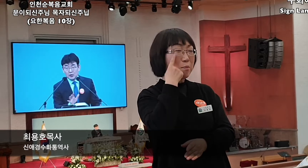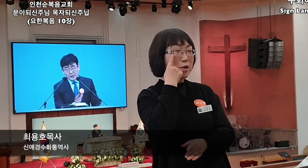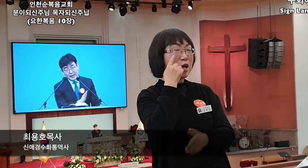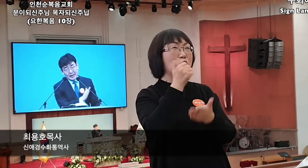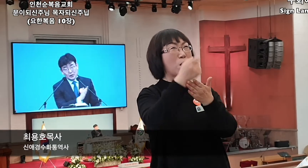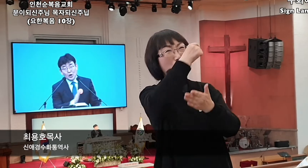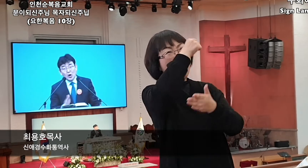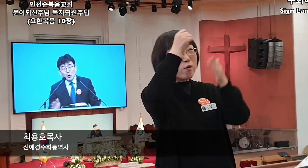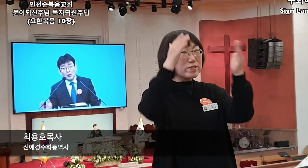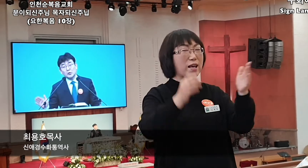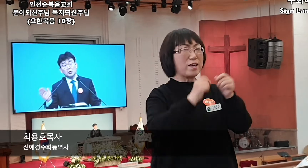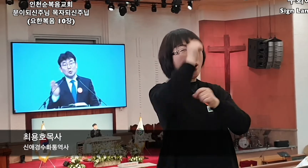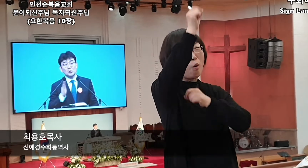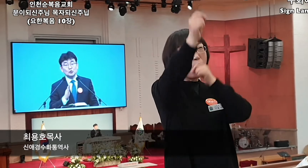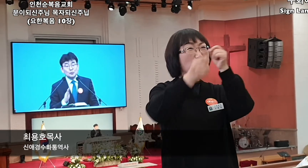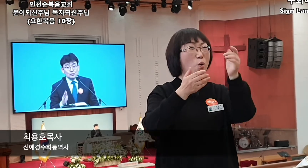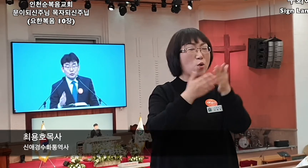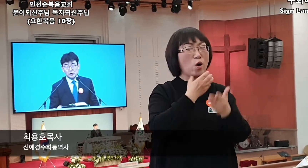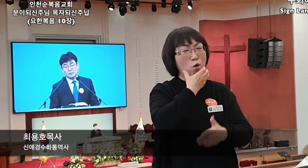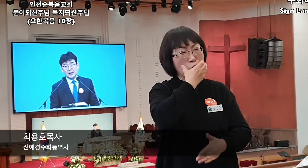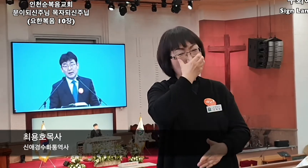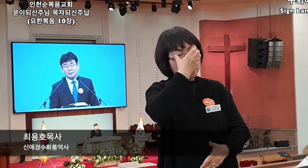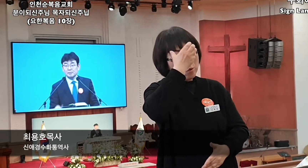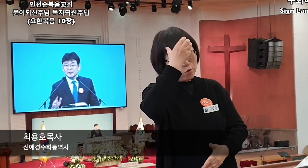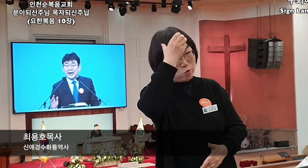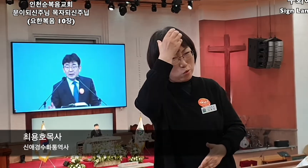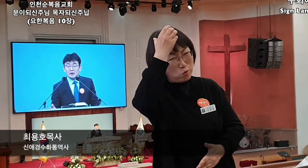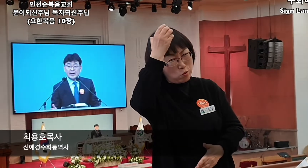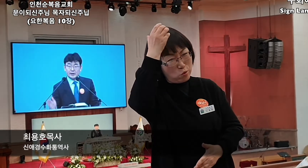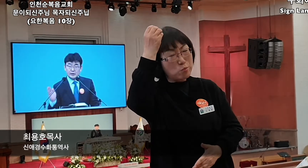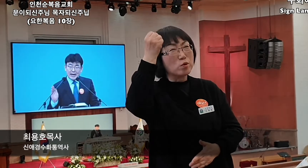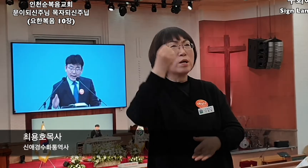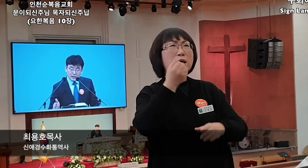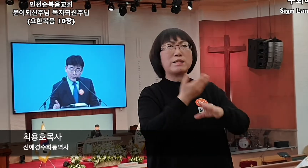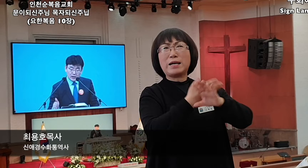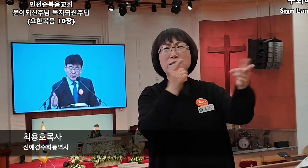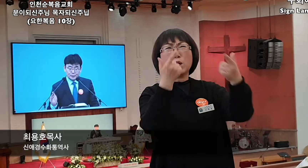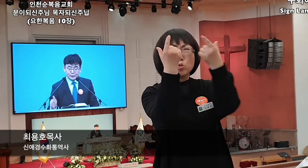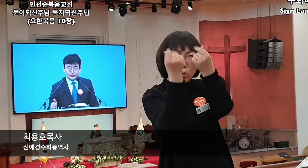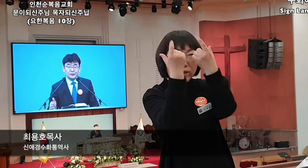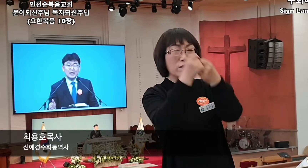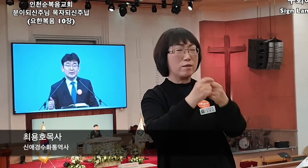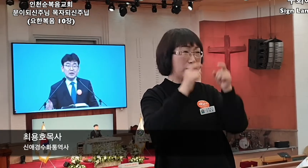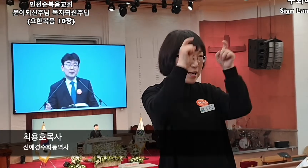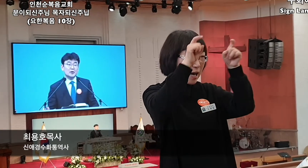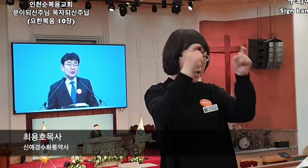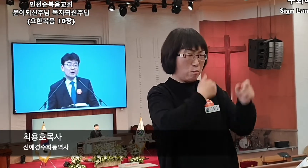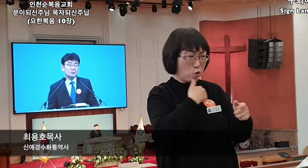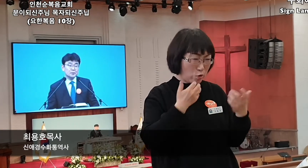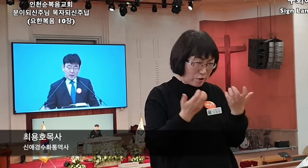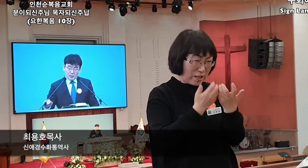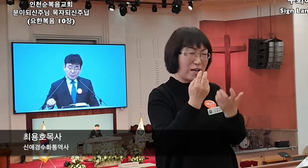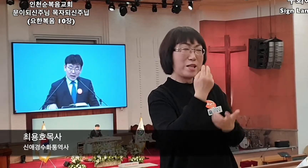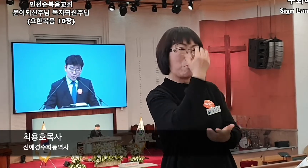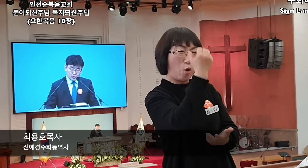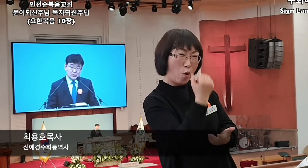주님은 평생에 영원토록 꿈꾸시는 바가 다른 거 아니에요. 양들이 풍성한 생명을 얻어요.